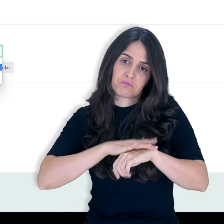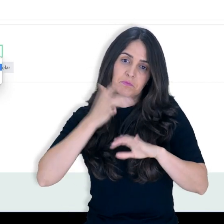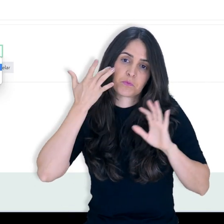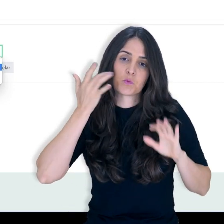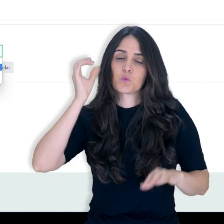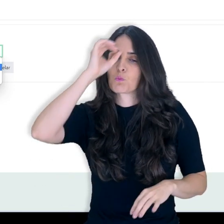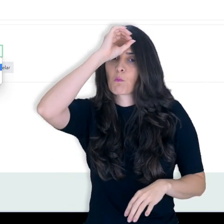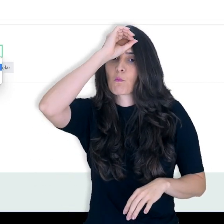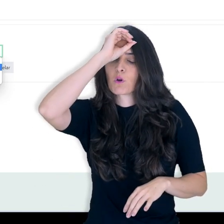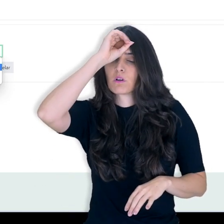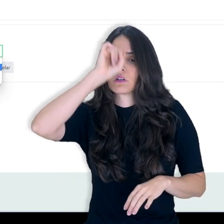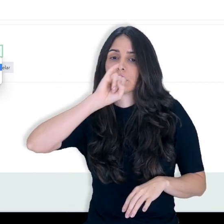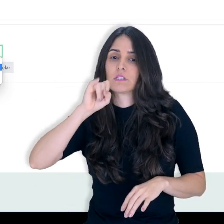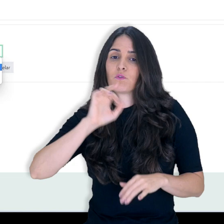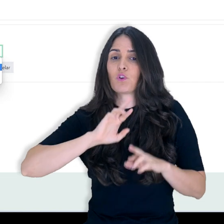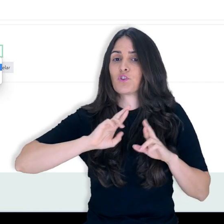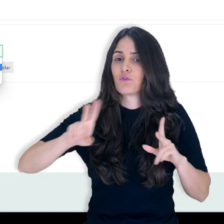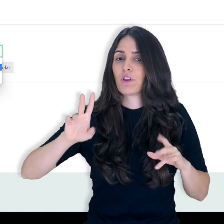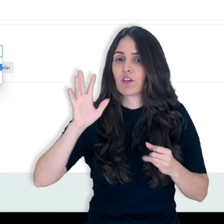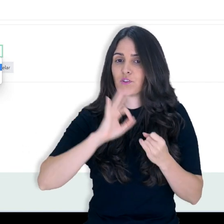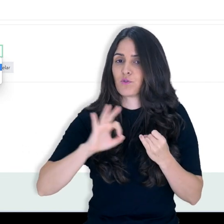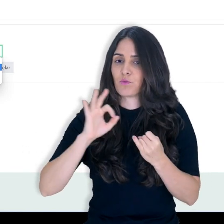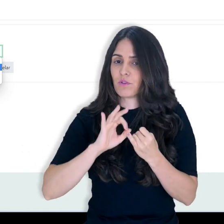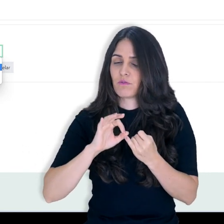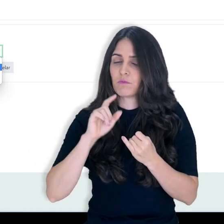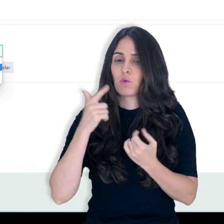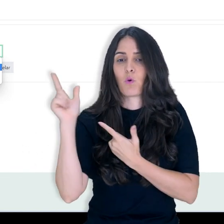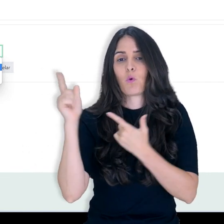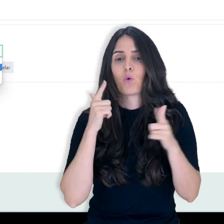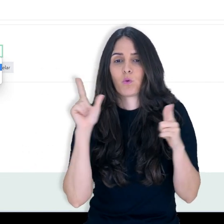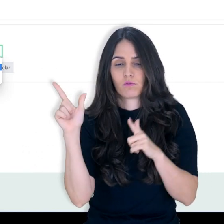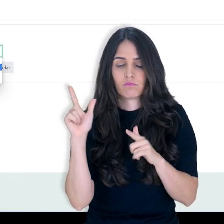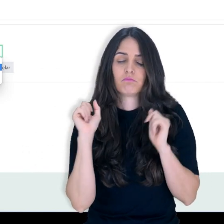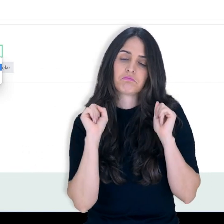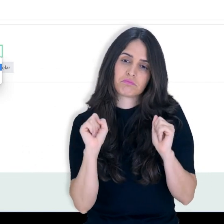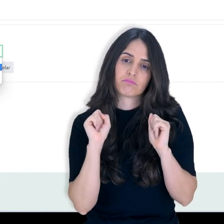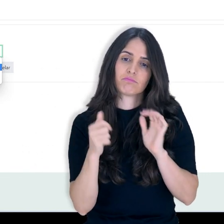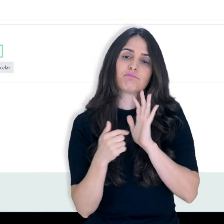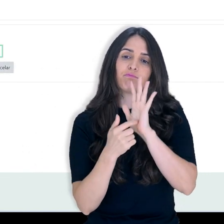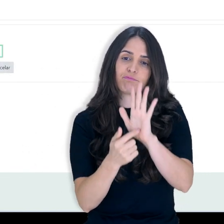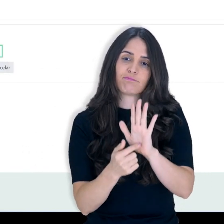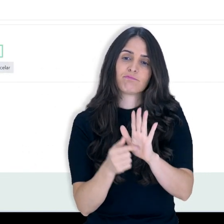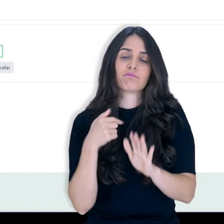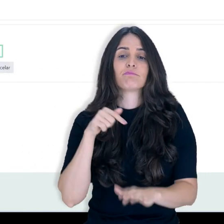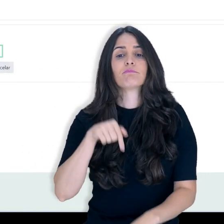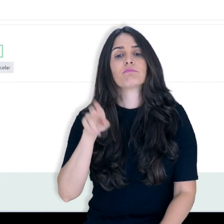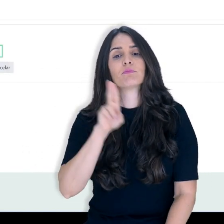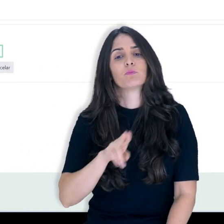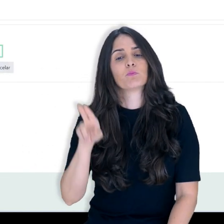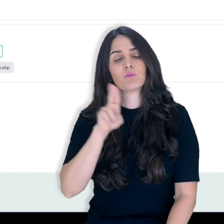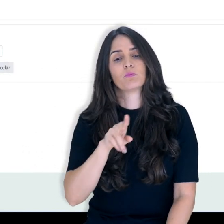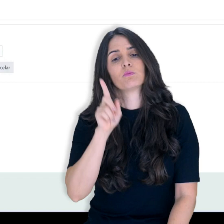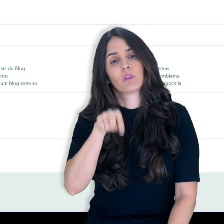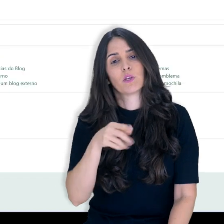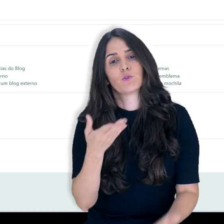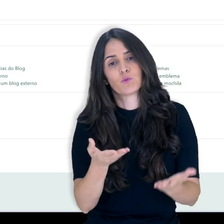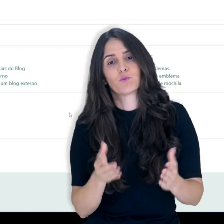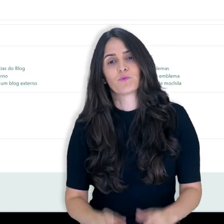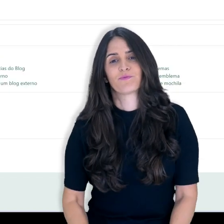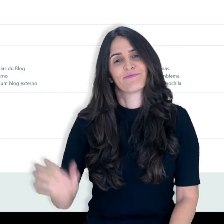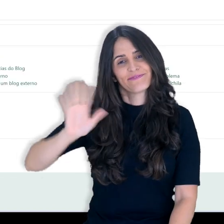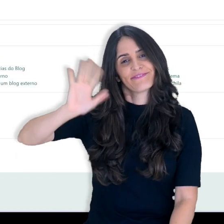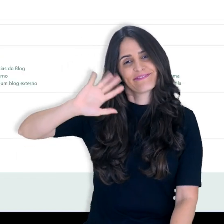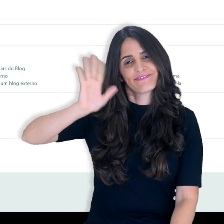que você está utilizando se não for do ifs por exemplo apareça outras opções então Aqui estamos utilizando essa opção